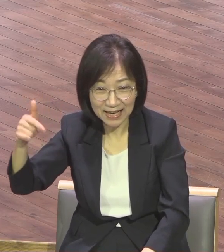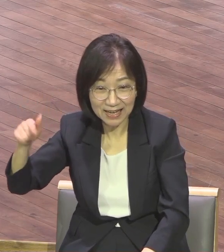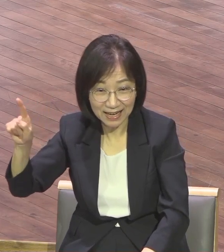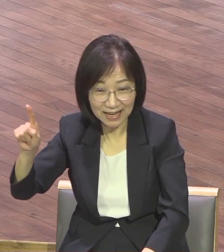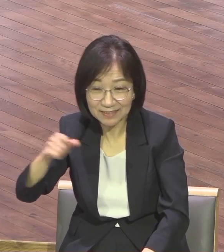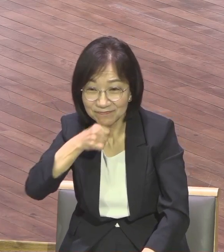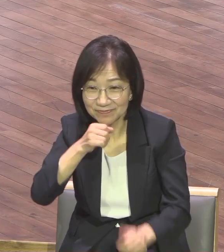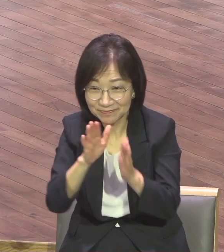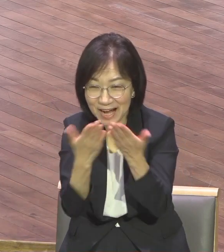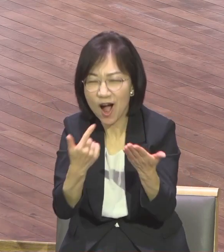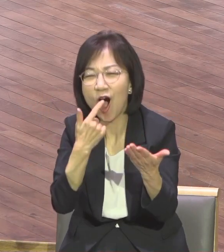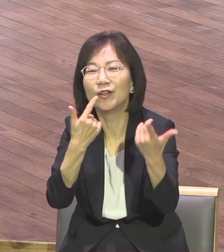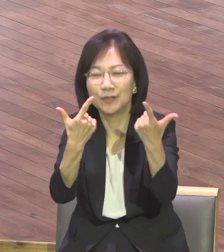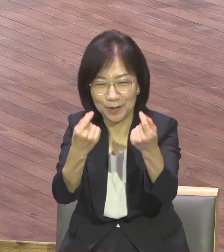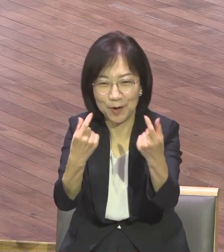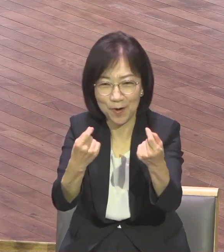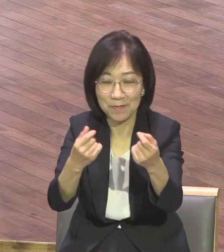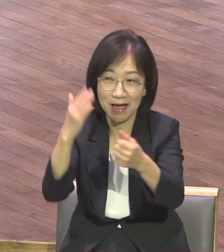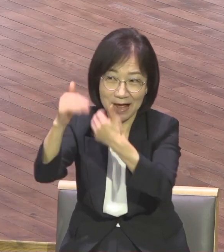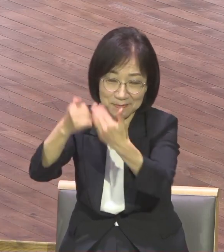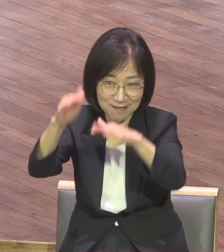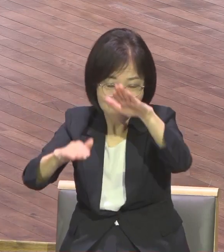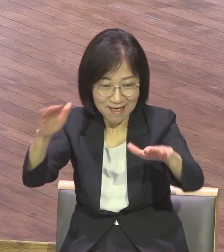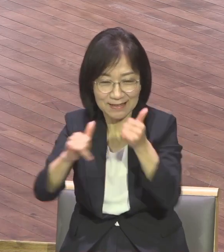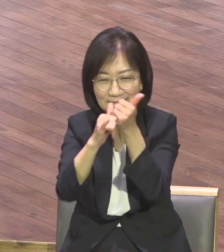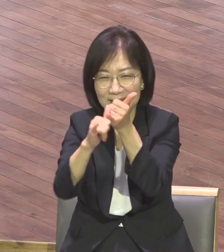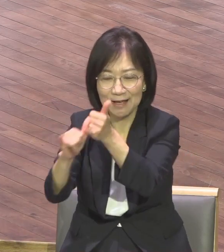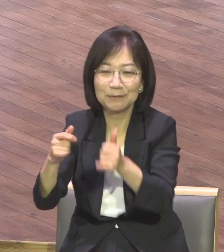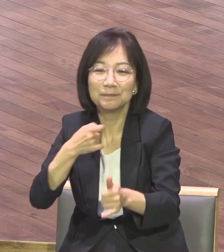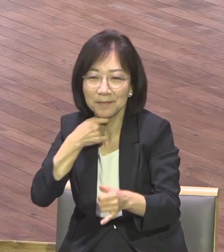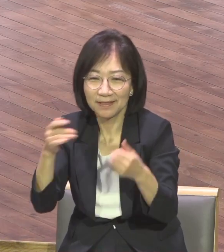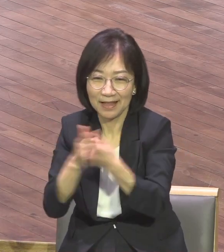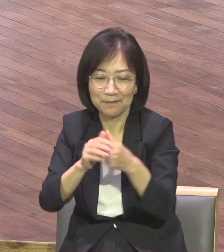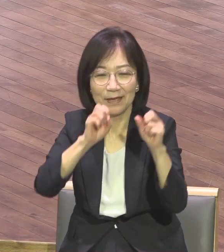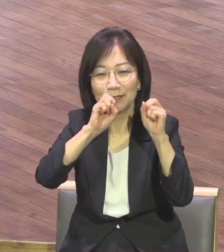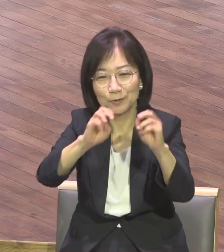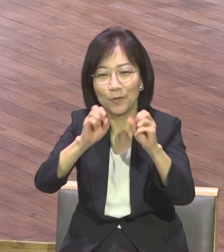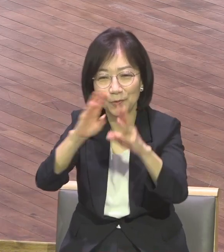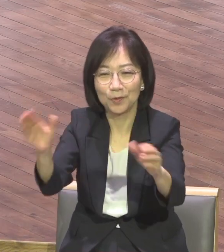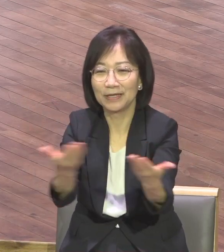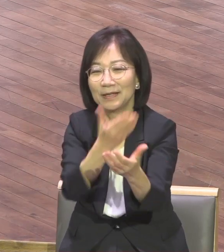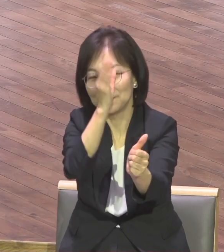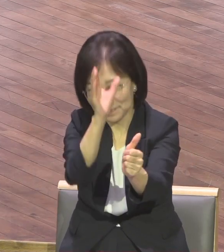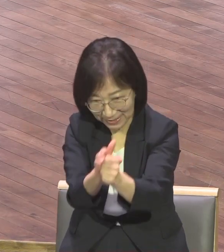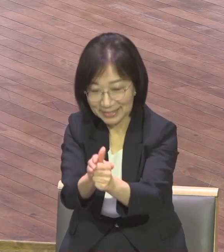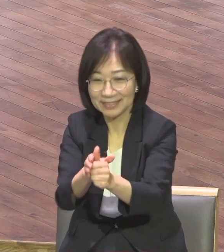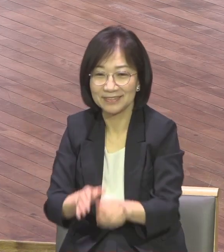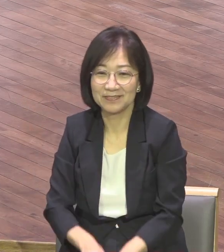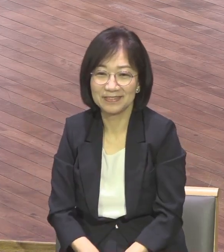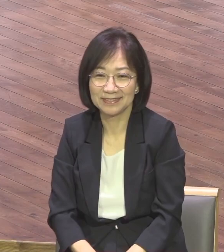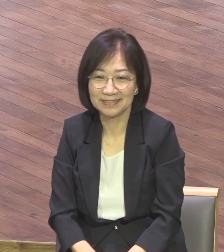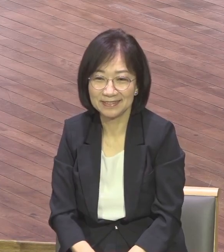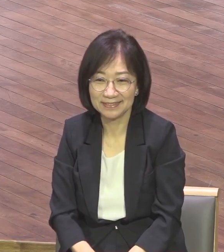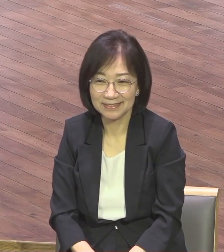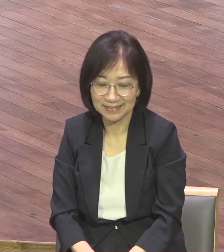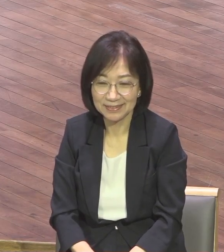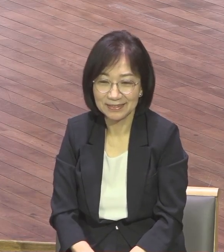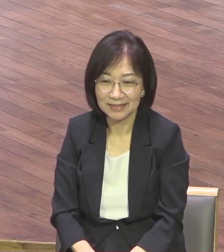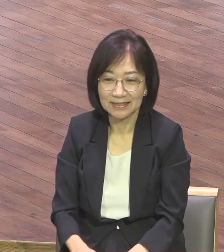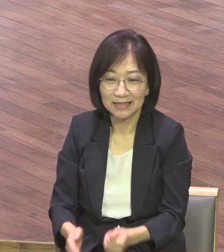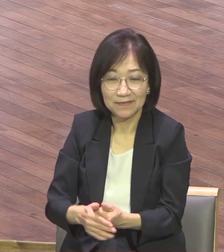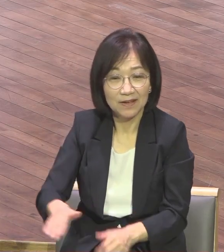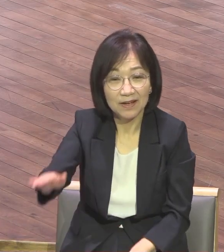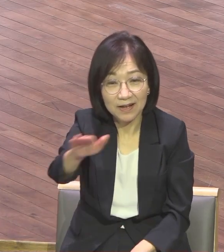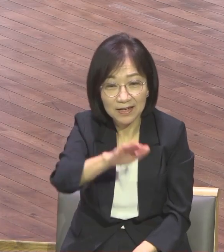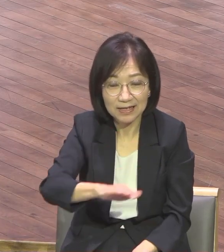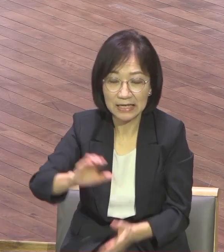정말 우리 영교회 파손 협력하는 모든 선교 현장에도 이런 응답이 있기를 바랍니다. 모두가 오직 그리스도,